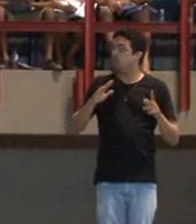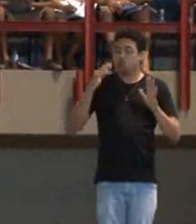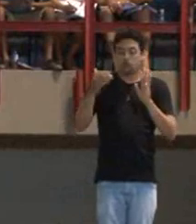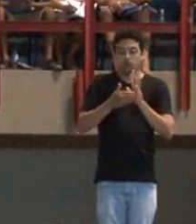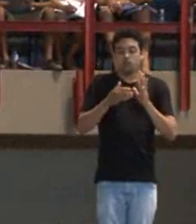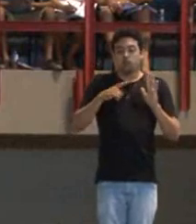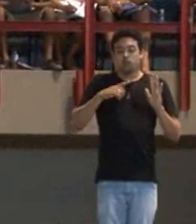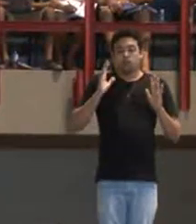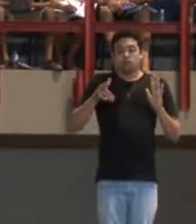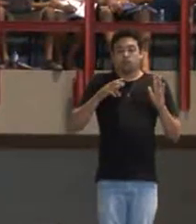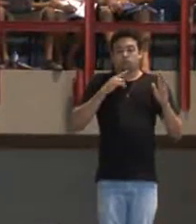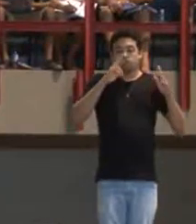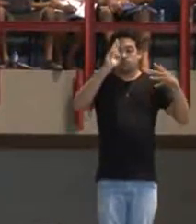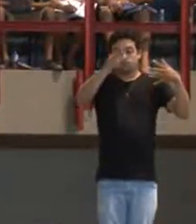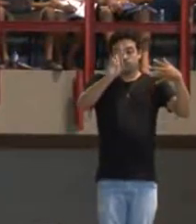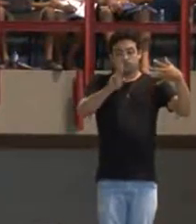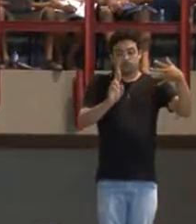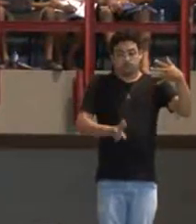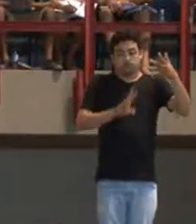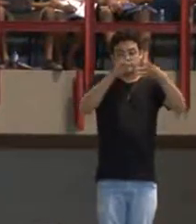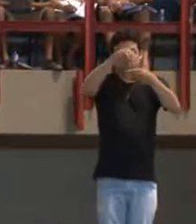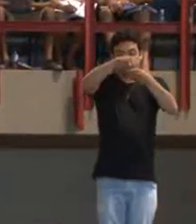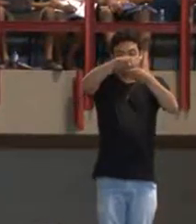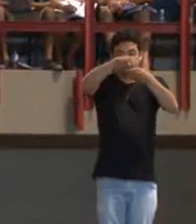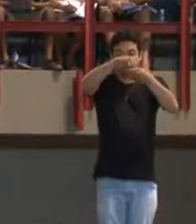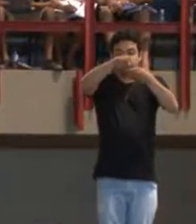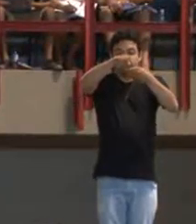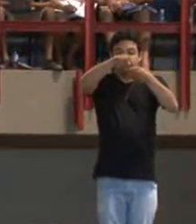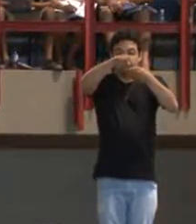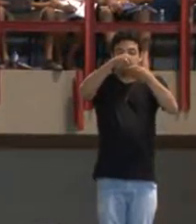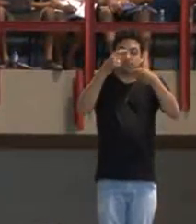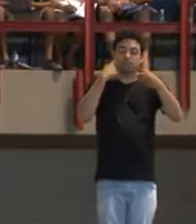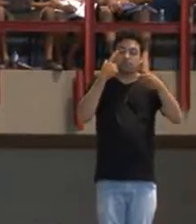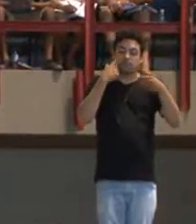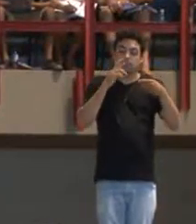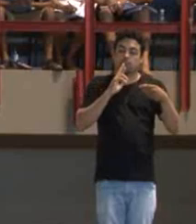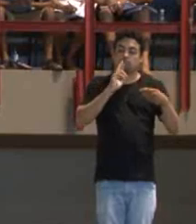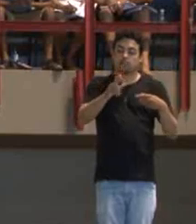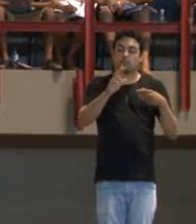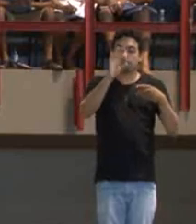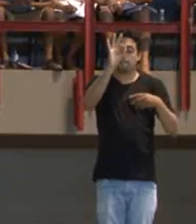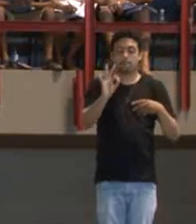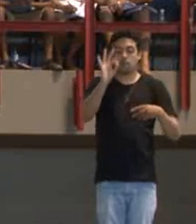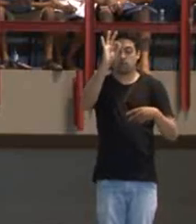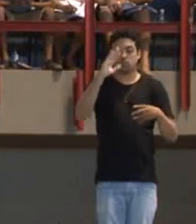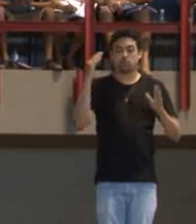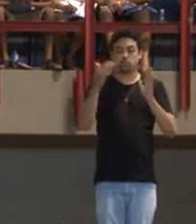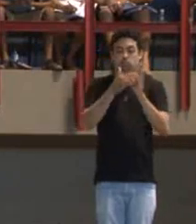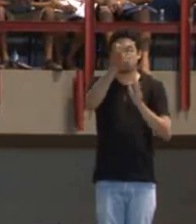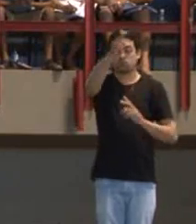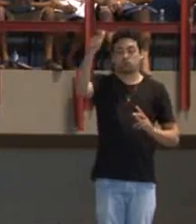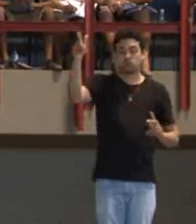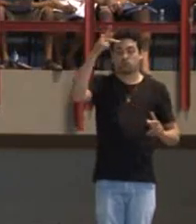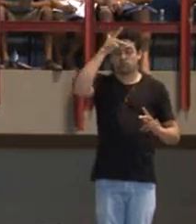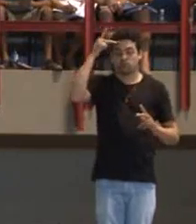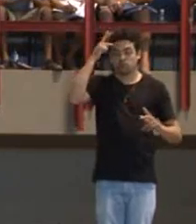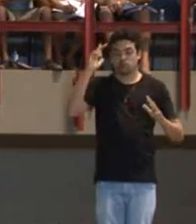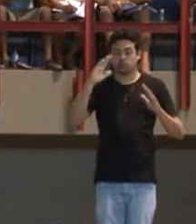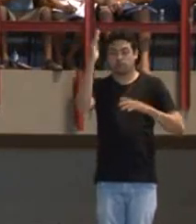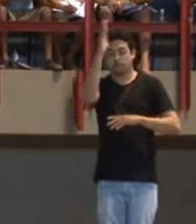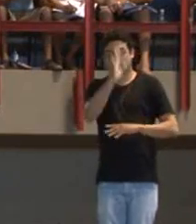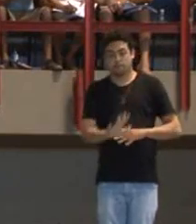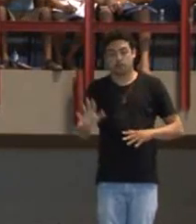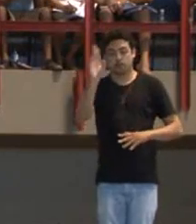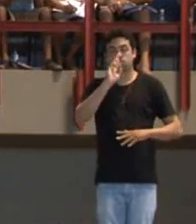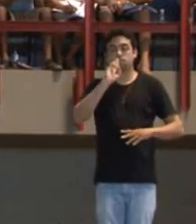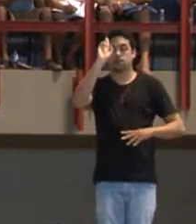você marca as respostas, porque é no site, então você consegue ver a porcentagem de resposta de todas as outras pessoas no país inteiro que